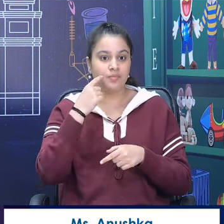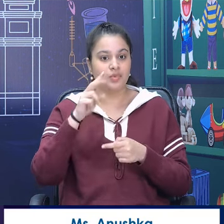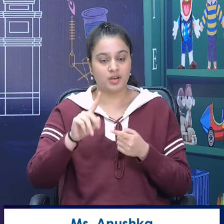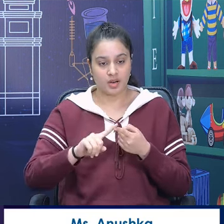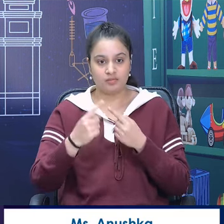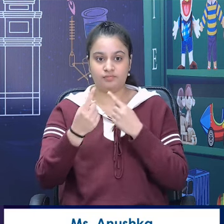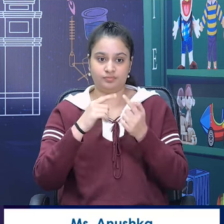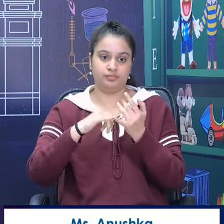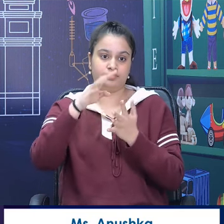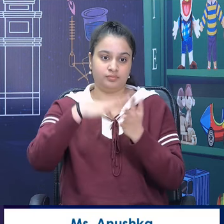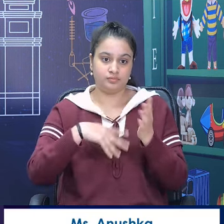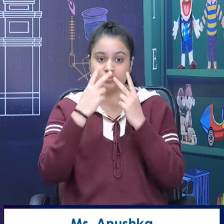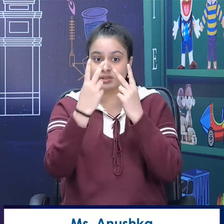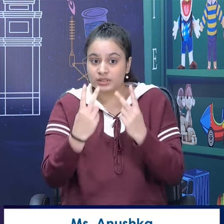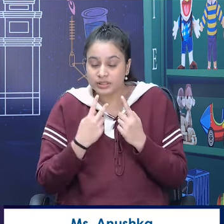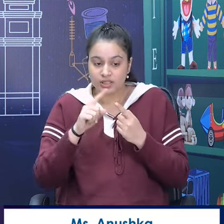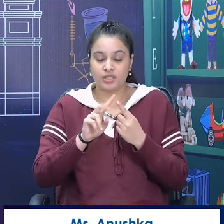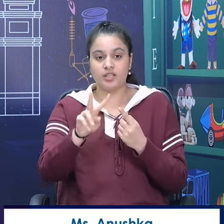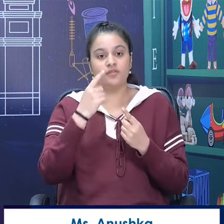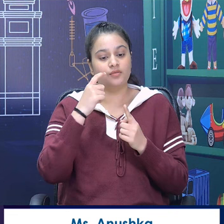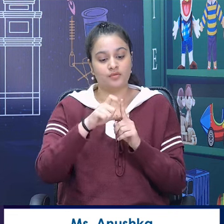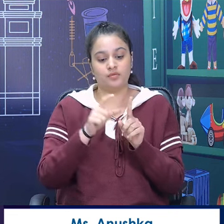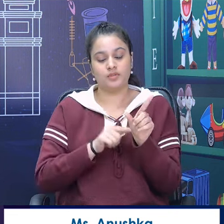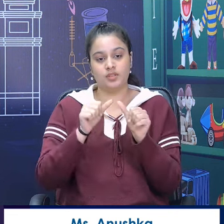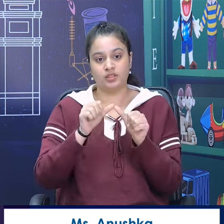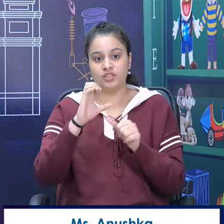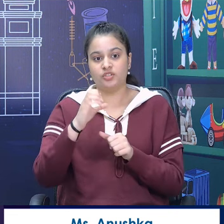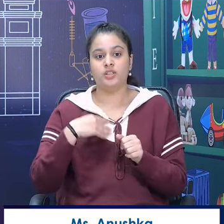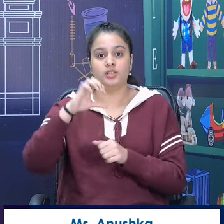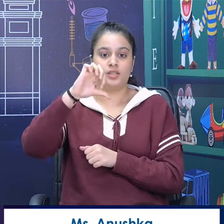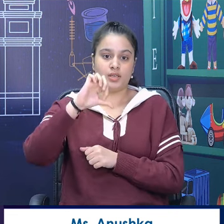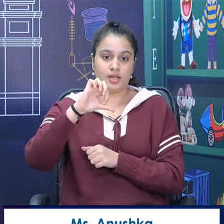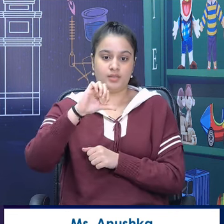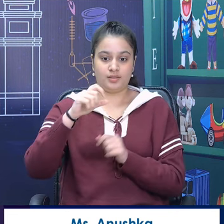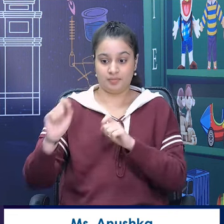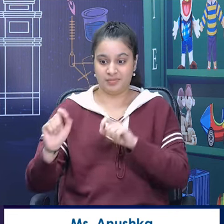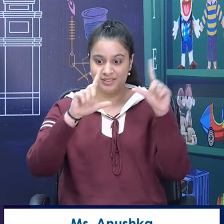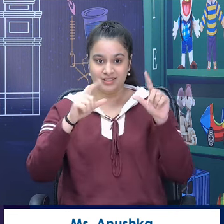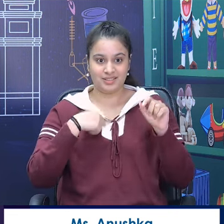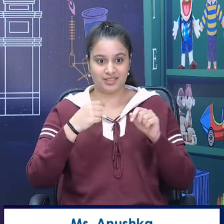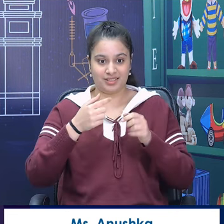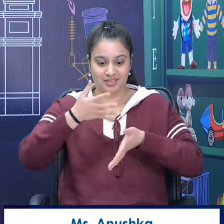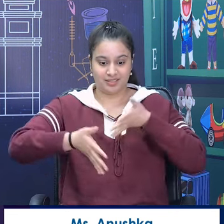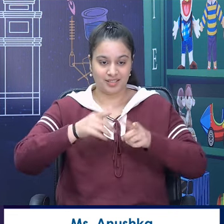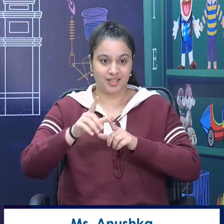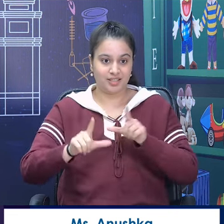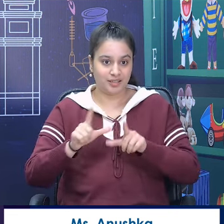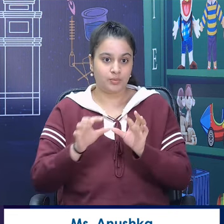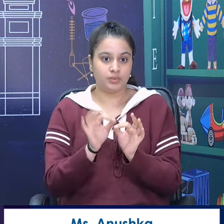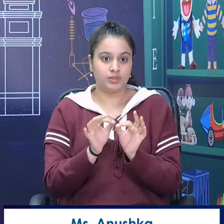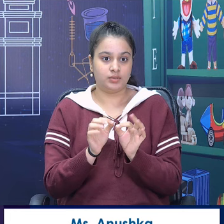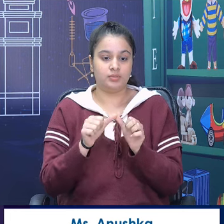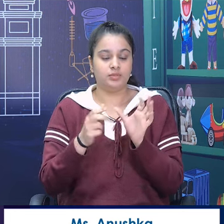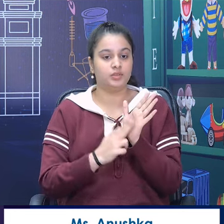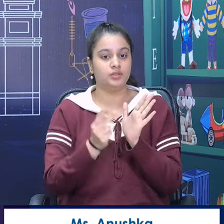रहे हैं ई विद्या चैनल नंबर न पर आप मेरे साथ स्क्रीन पर साइन लैंग्वेज इंटरप्रेटर को देख रहे हैं अनुष्का मैं उनका भी स्वागत करती